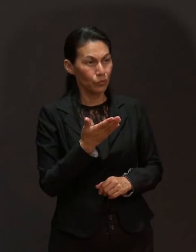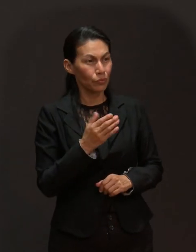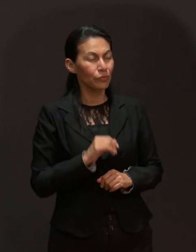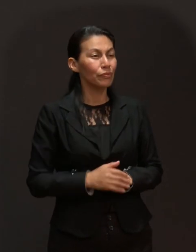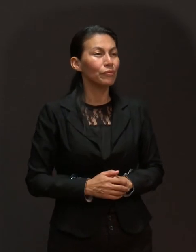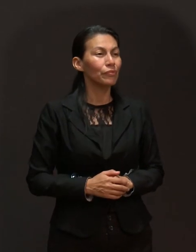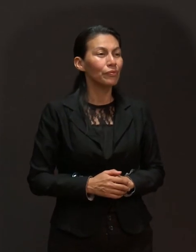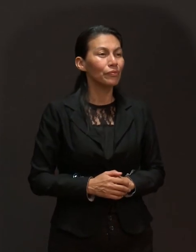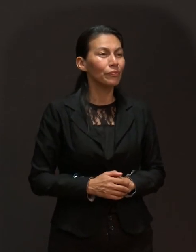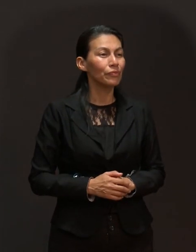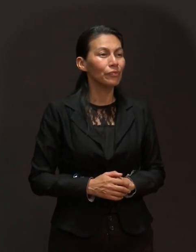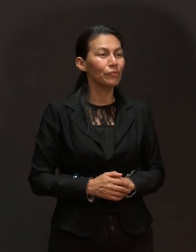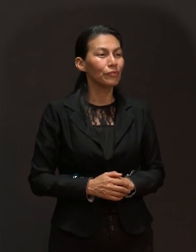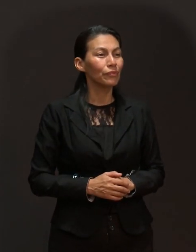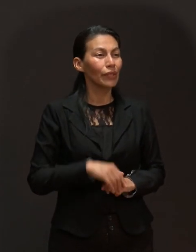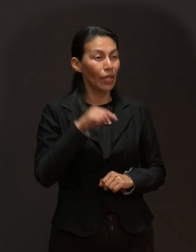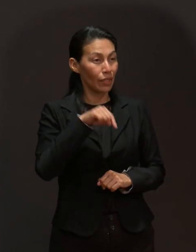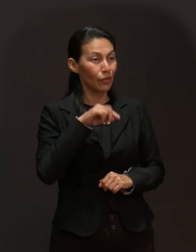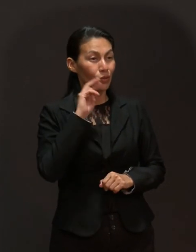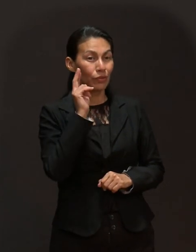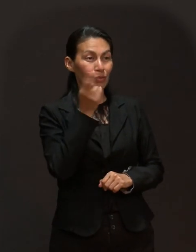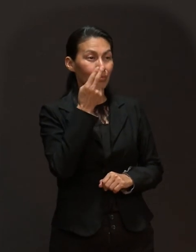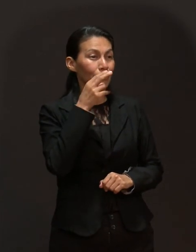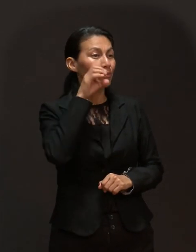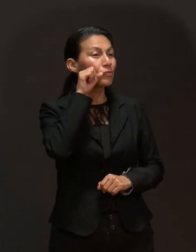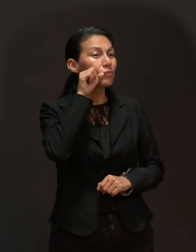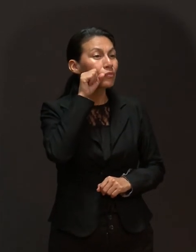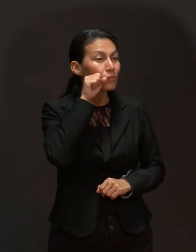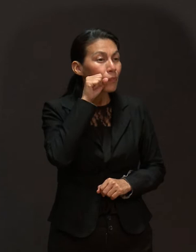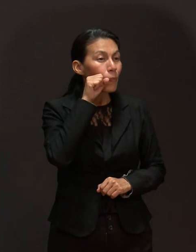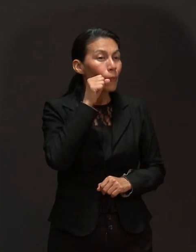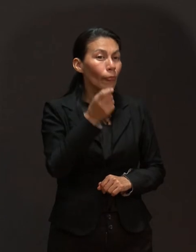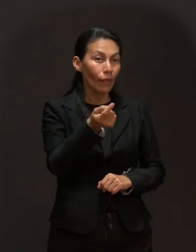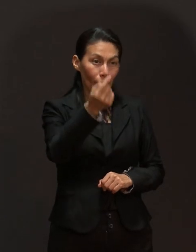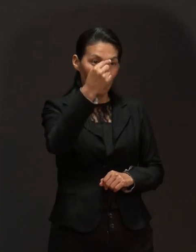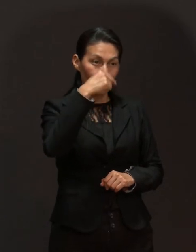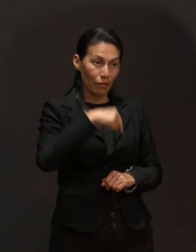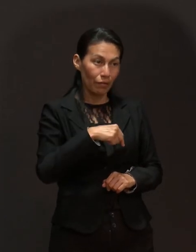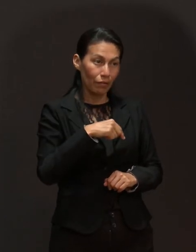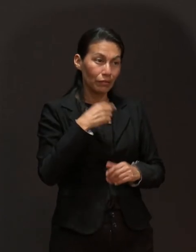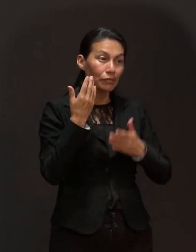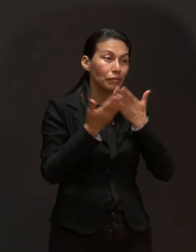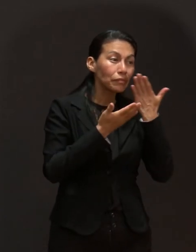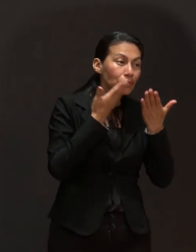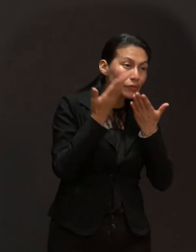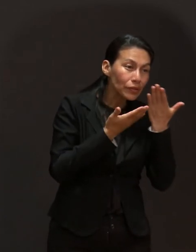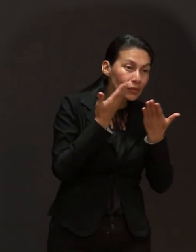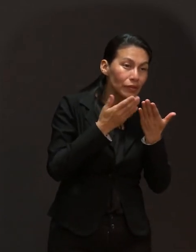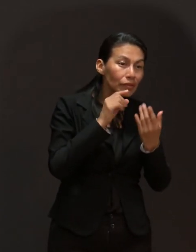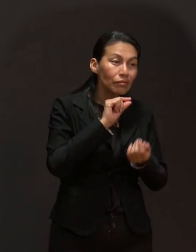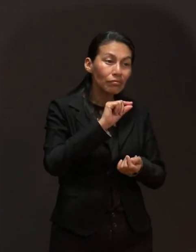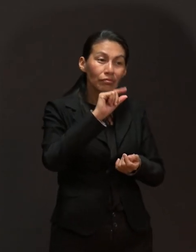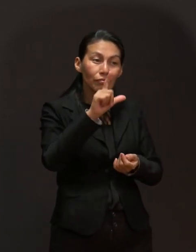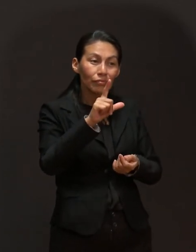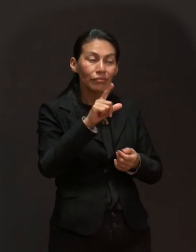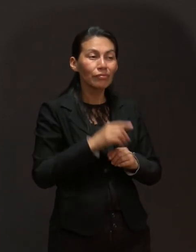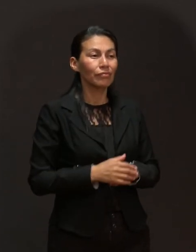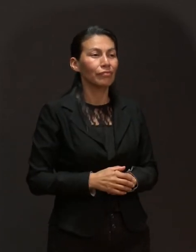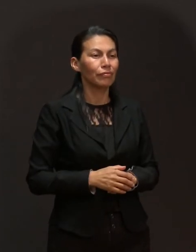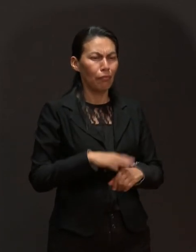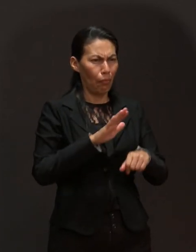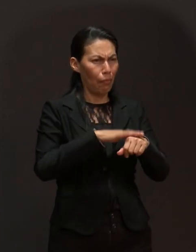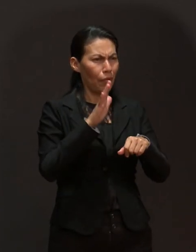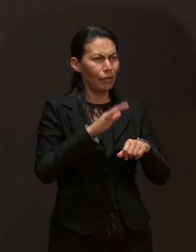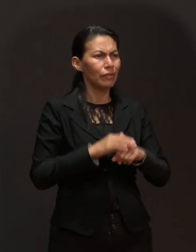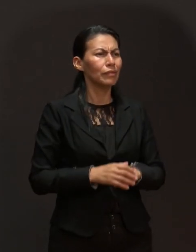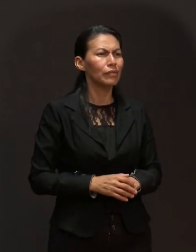y tú al venir aquí a la Universidad de Montemorelos a estudiar la especialidad y